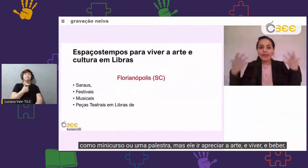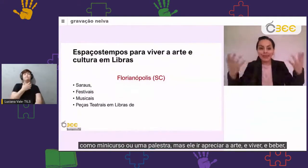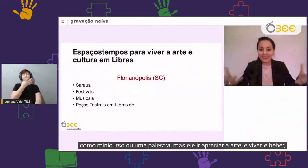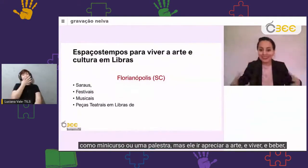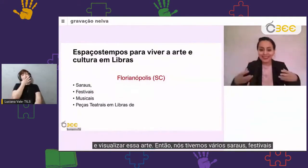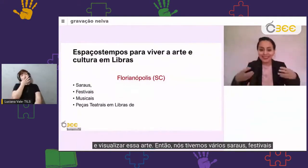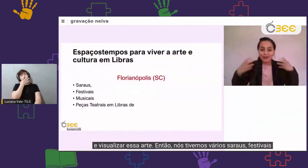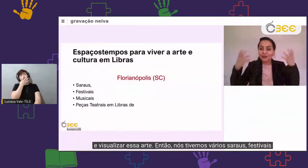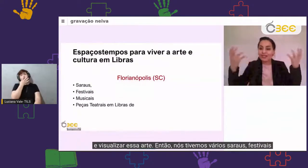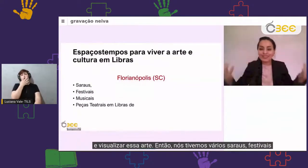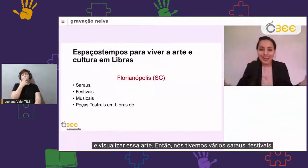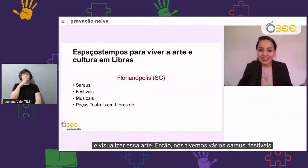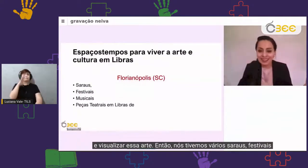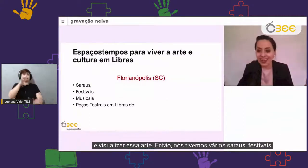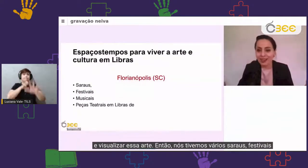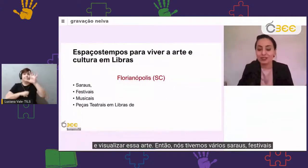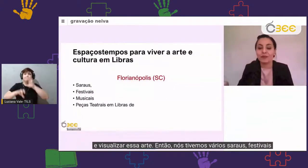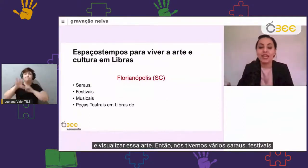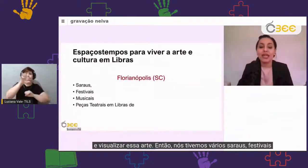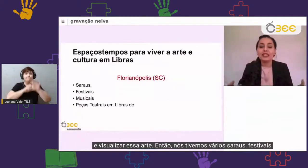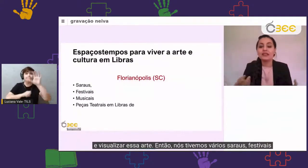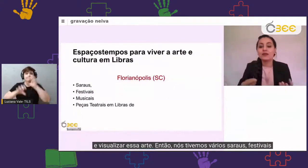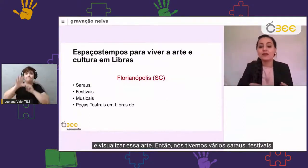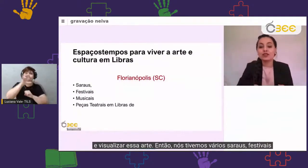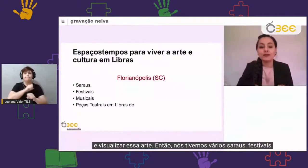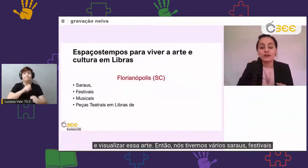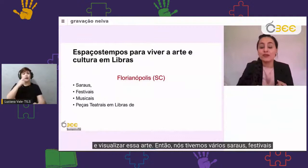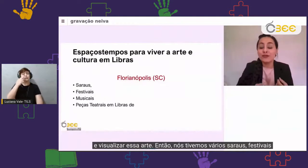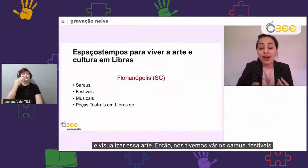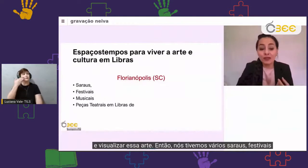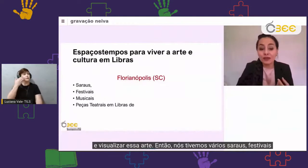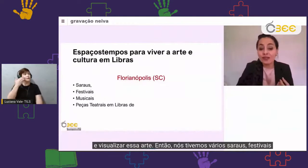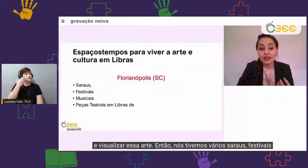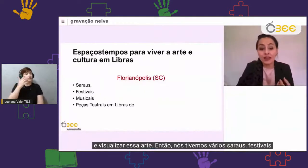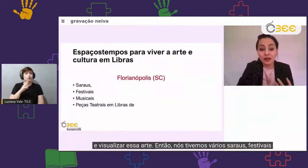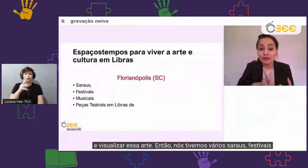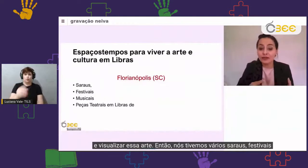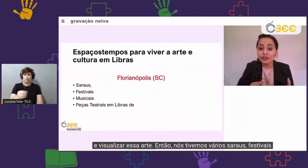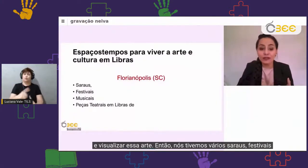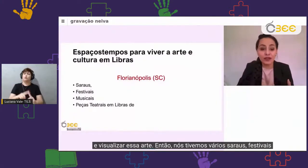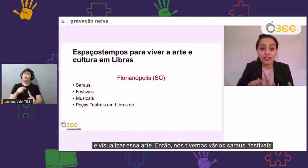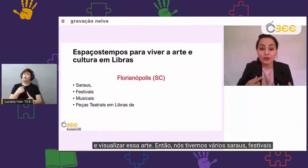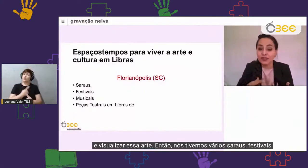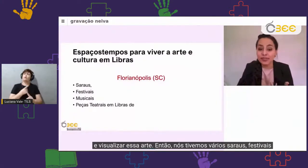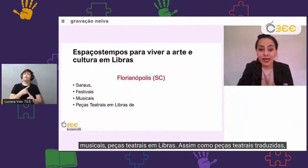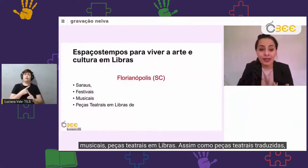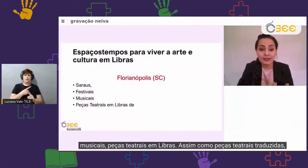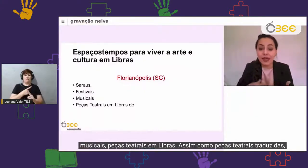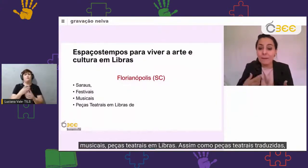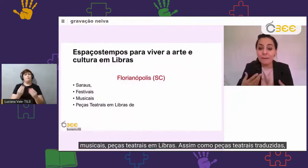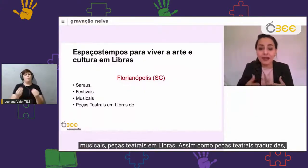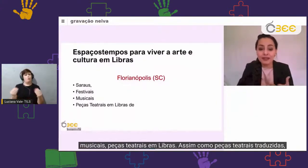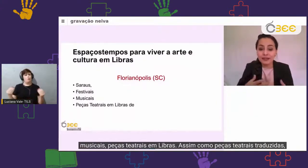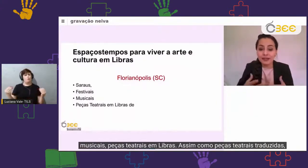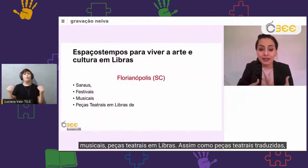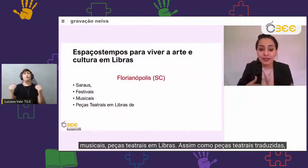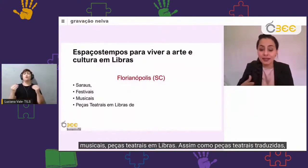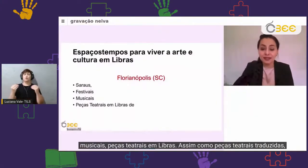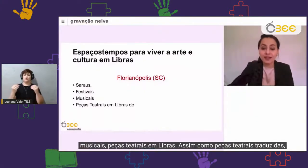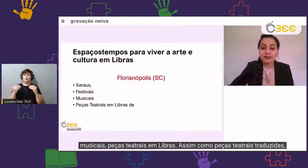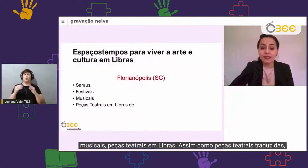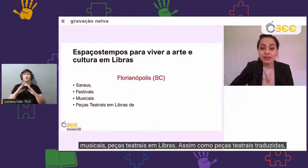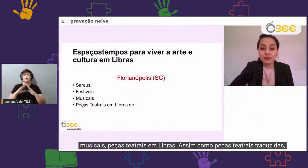e beber, e visualizar essa arte. Então, nós tivemos vários saraus, festivais, musicais,